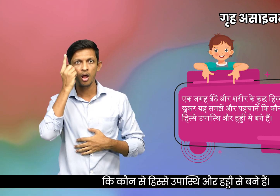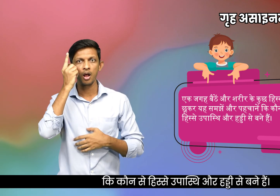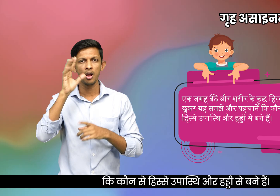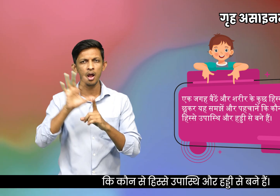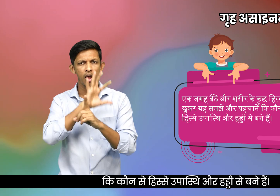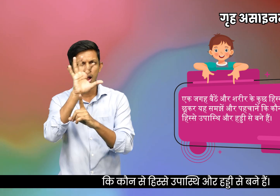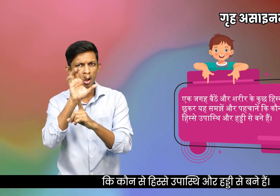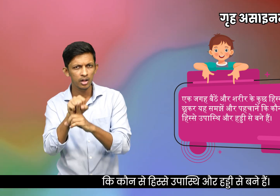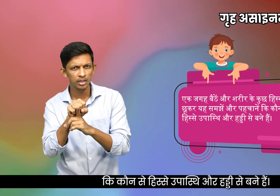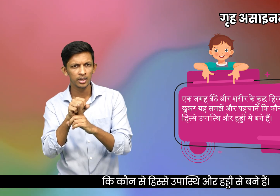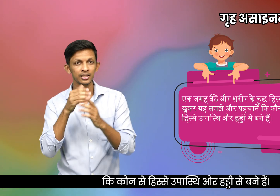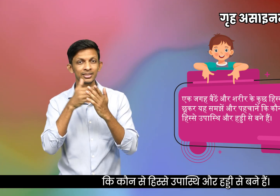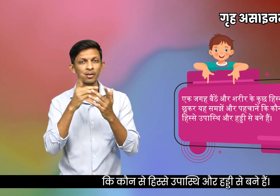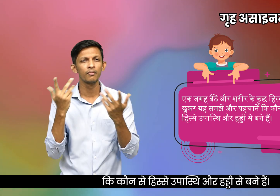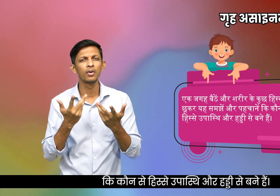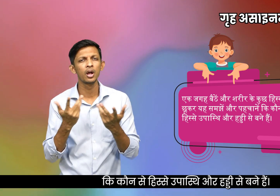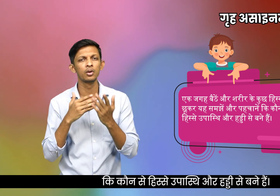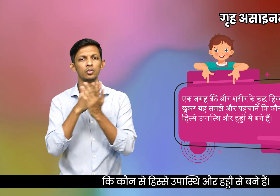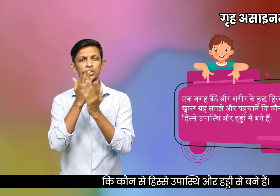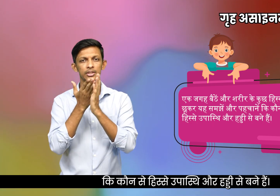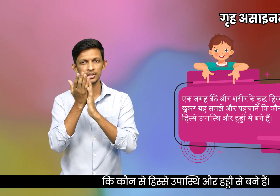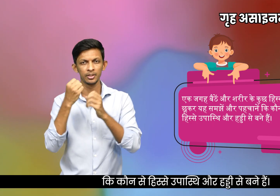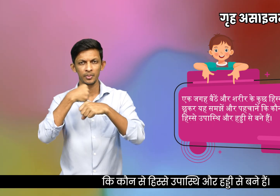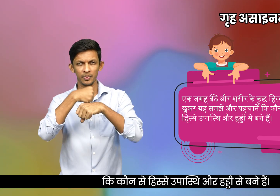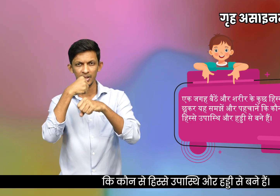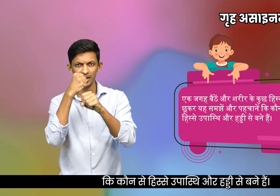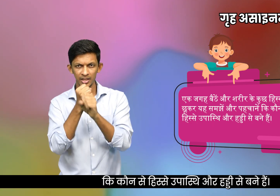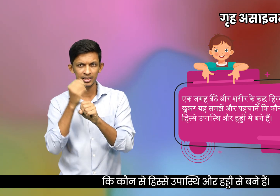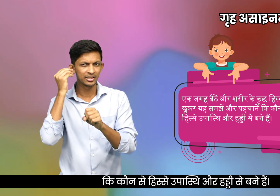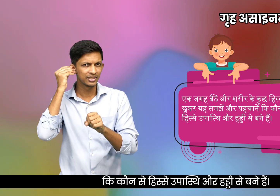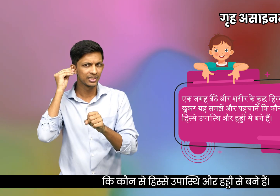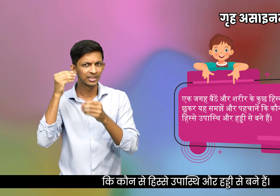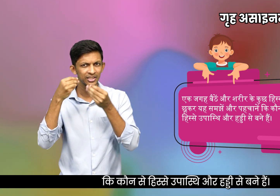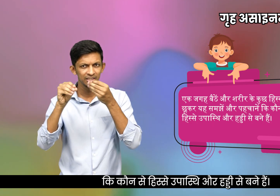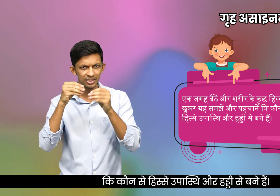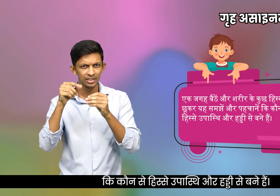कि कौन से हिस्से उपस्थित और हड्डी से बने हैं।